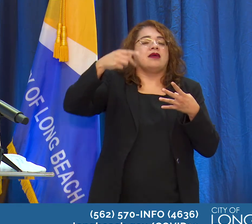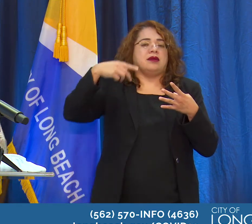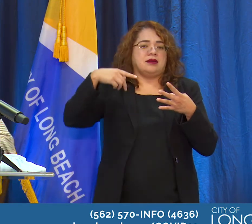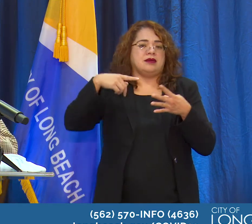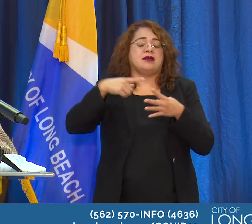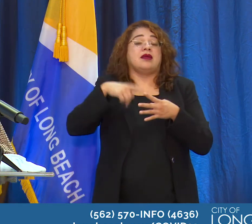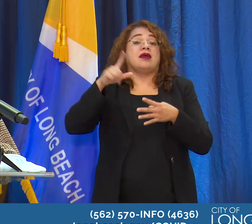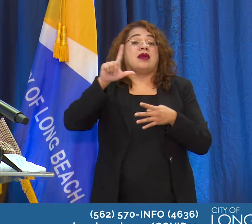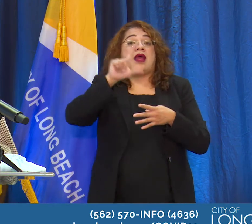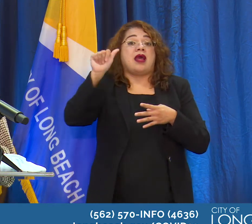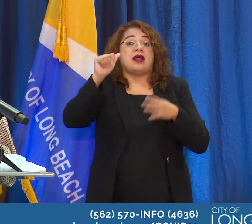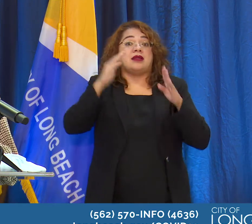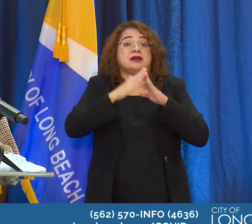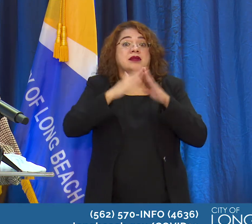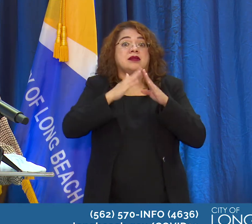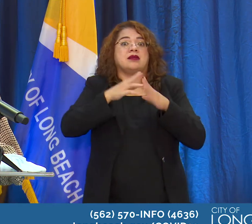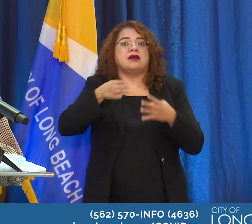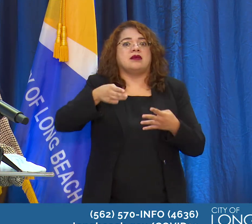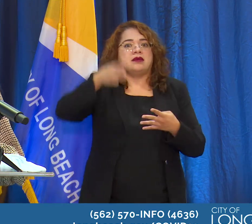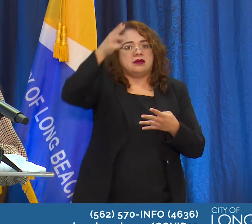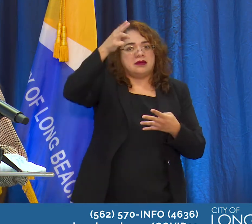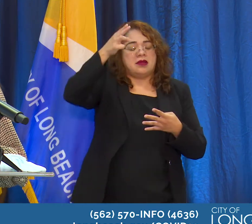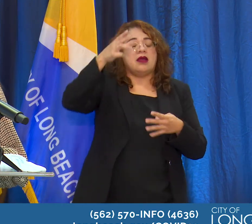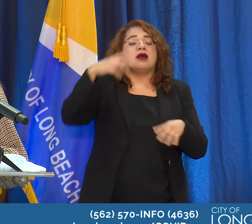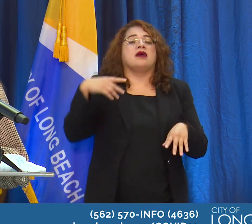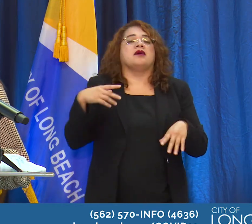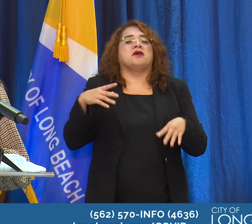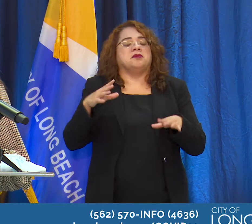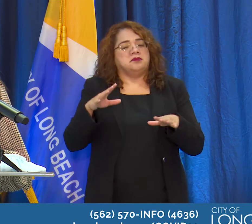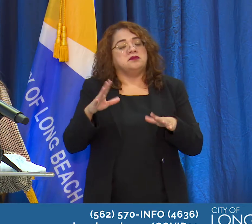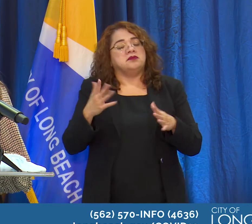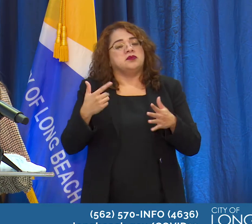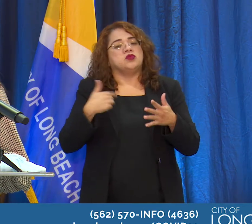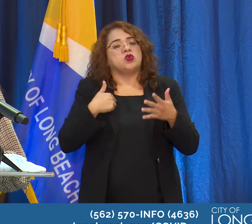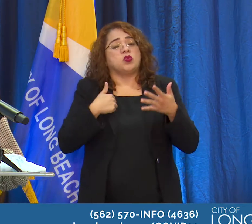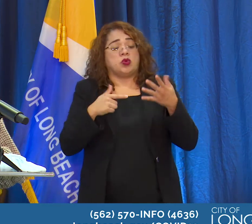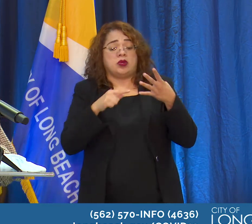que en comparación con el estado.